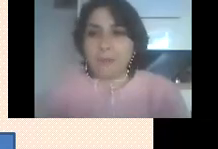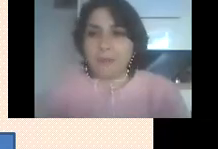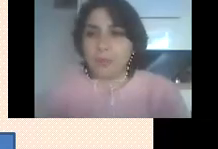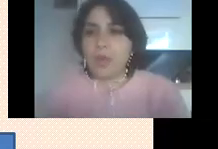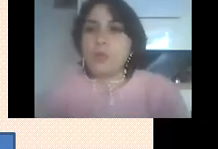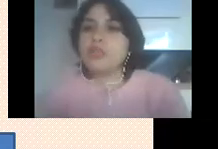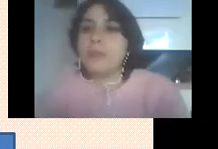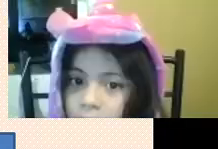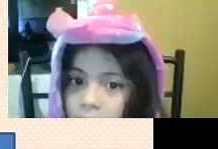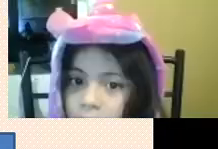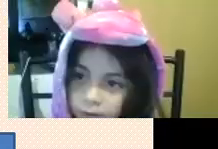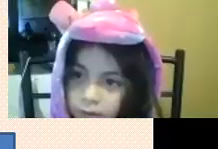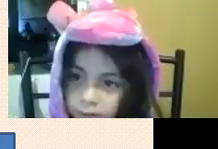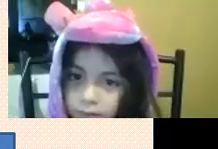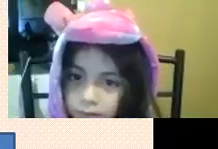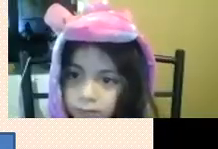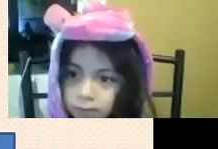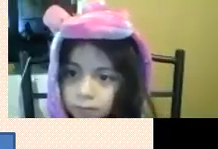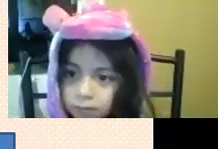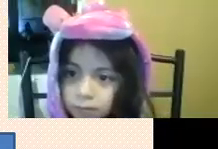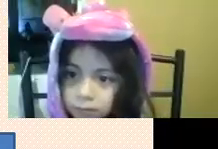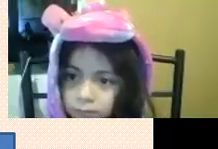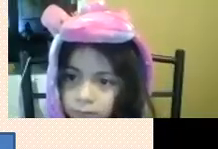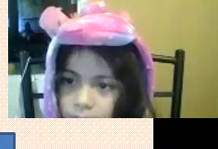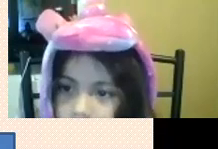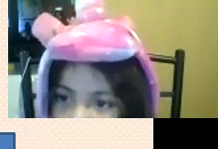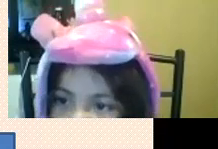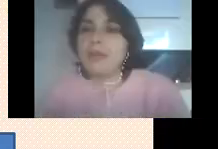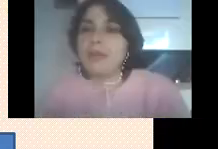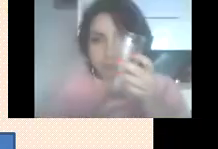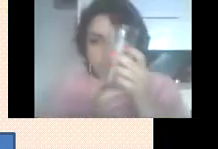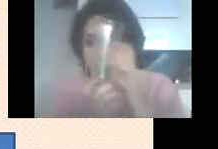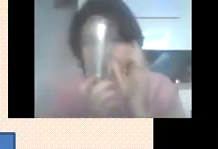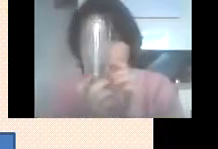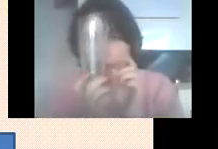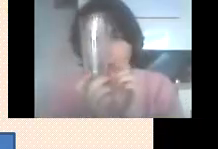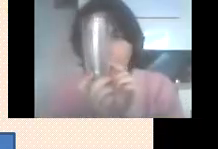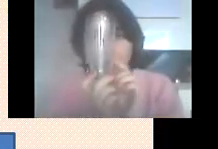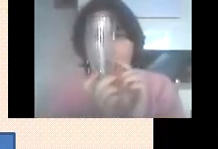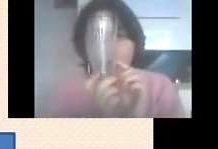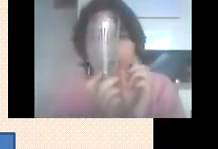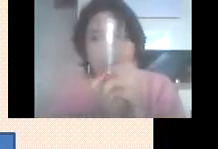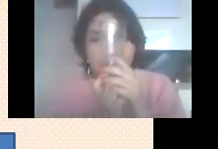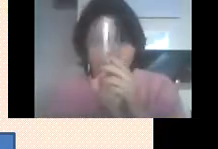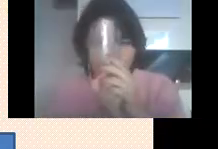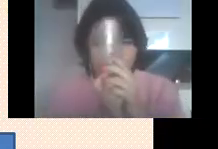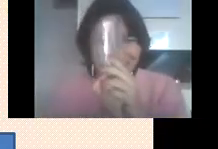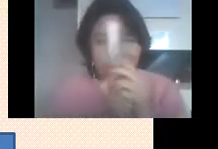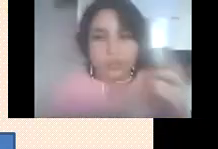acá. Espérame un poquito, Amanda. Mírame. Mira esto. Tengo este vaso de vidrio, como este que tengo yo acá,